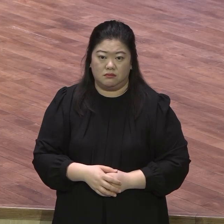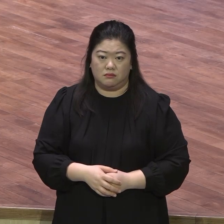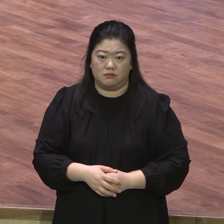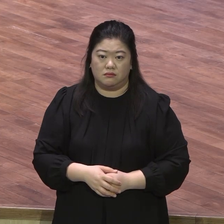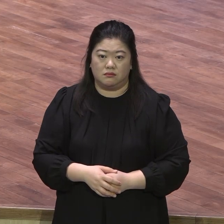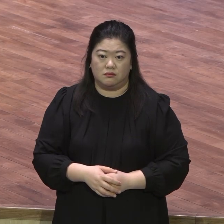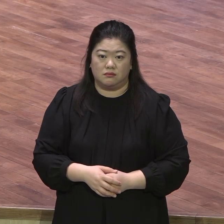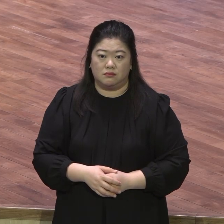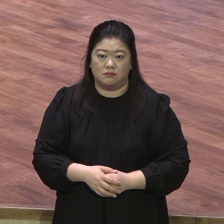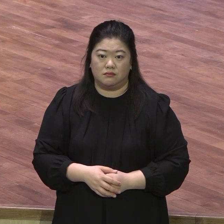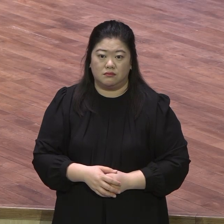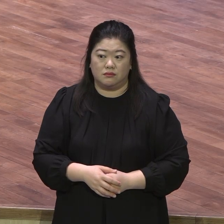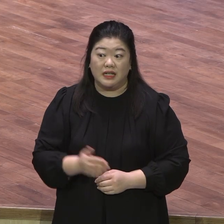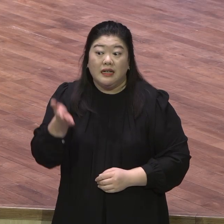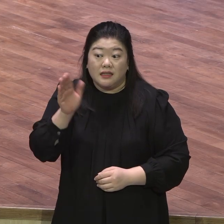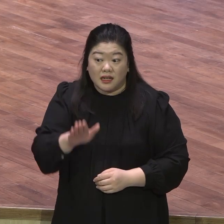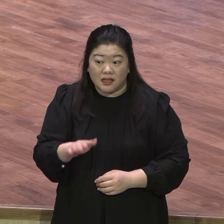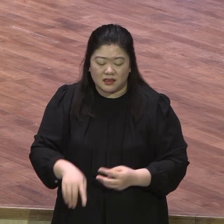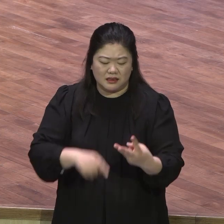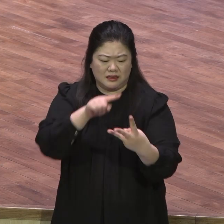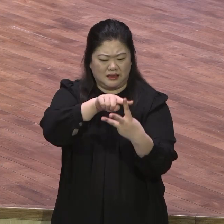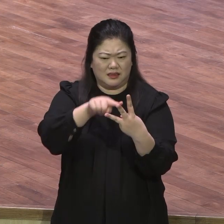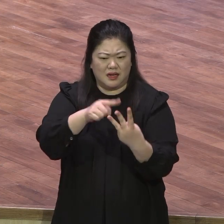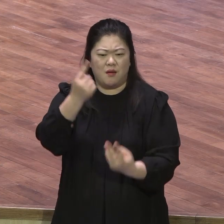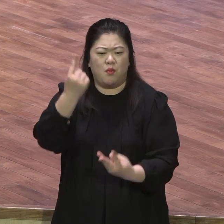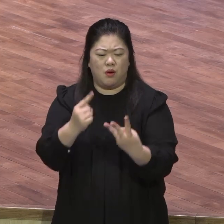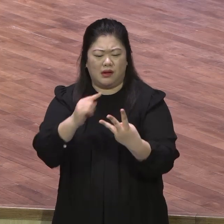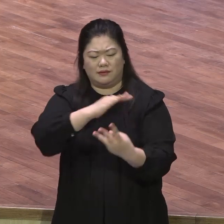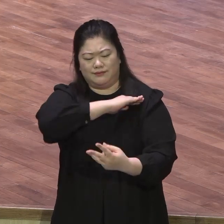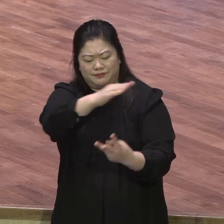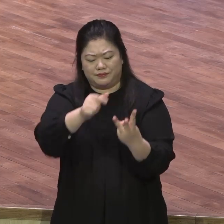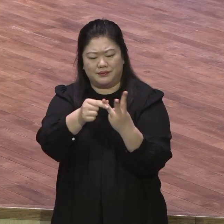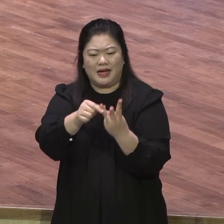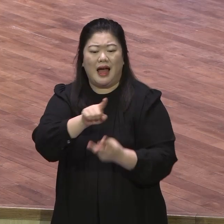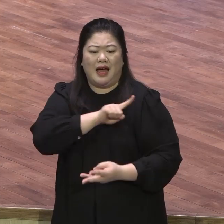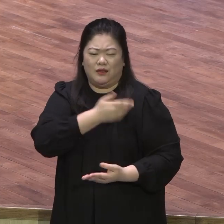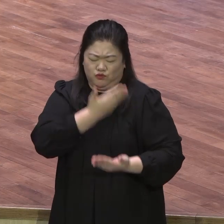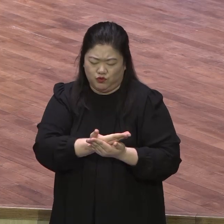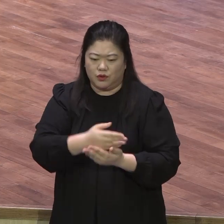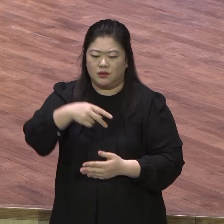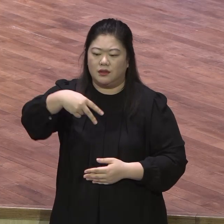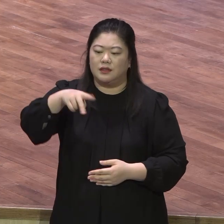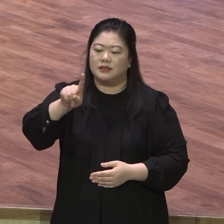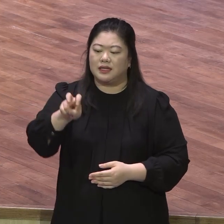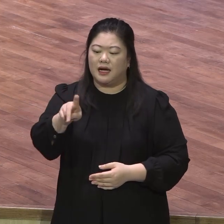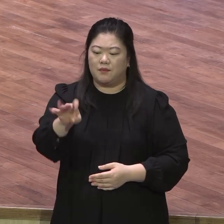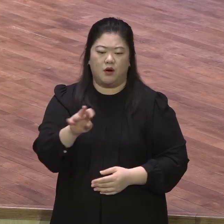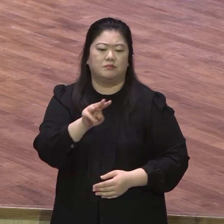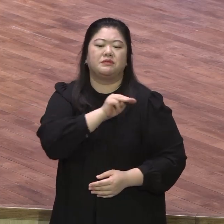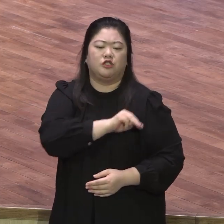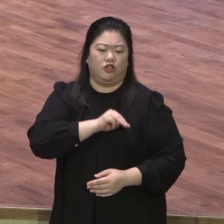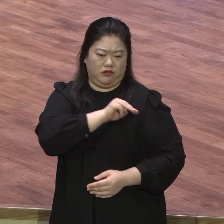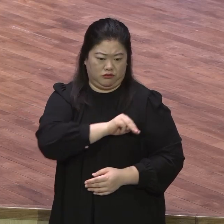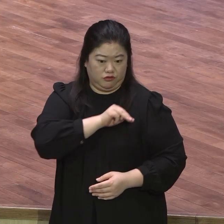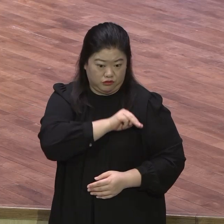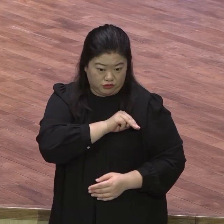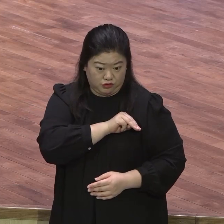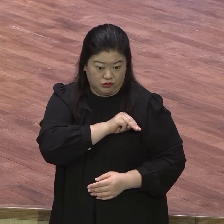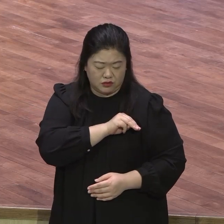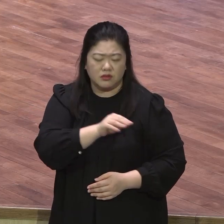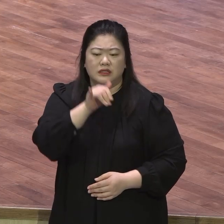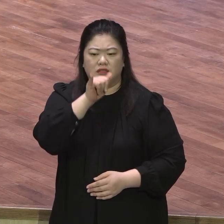탁월한 사람 뭐냐 미션입니다 미션 사명이죠 하나님이 나에게 주신 직분